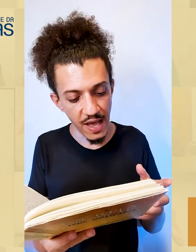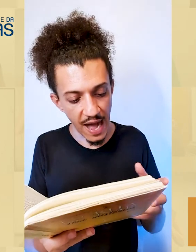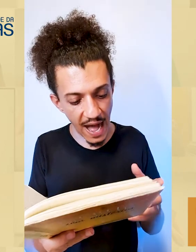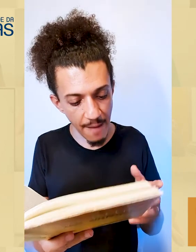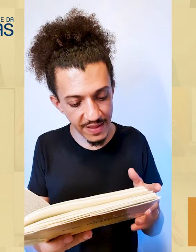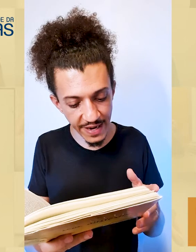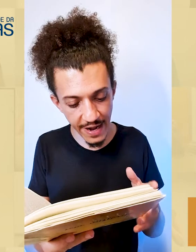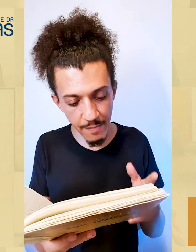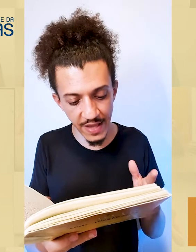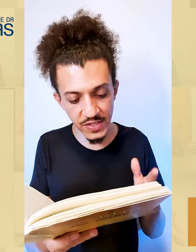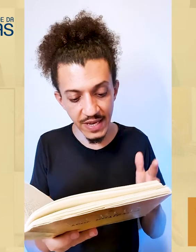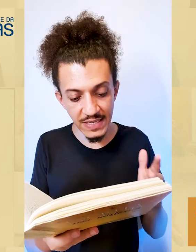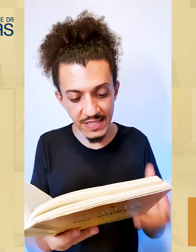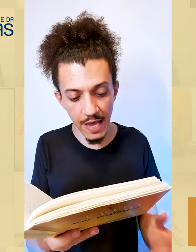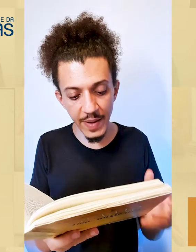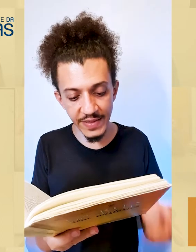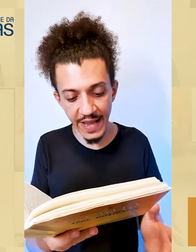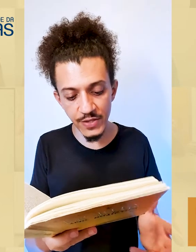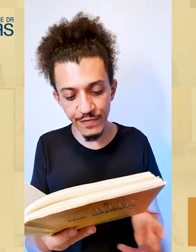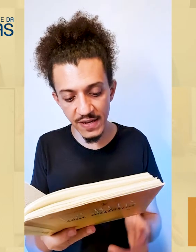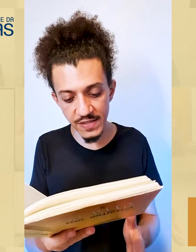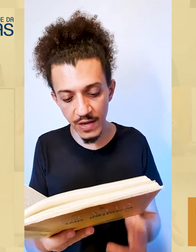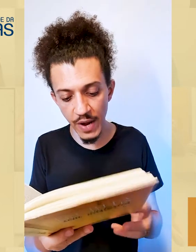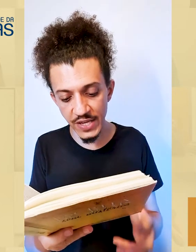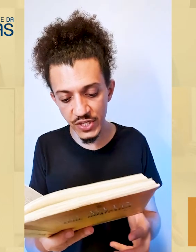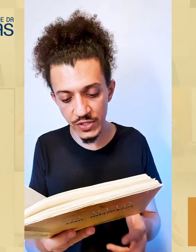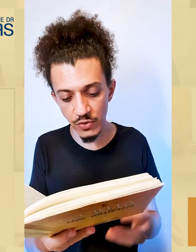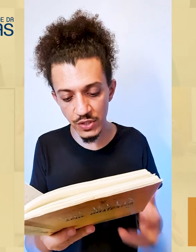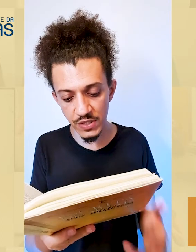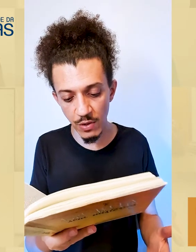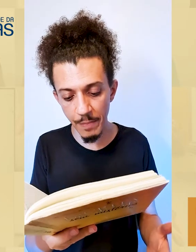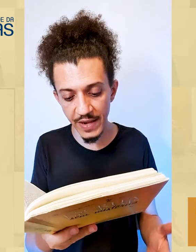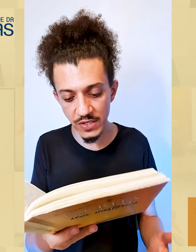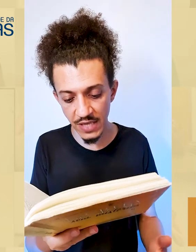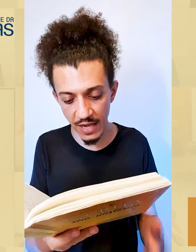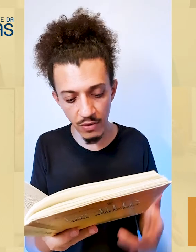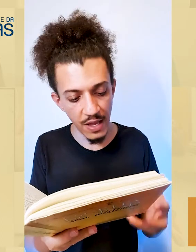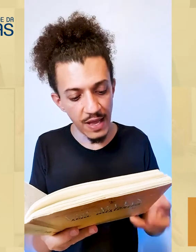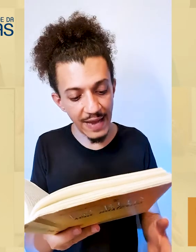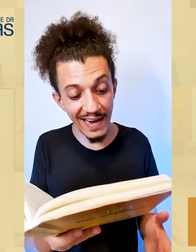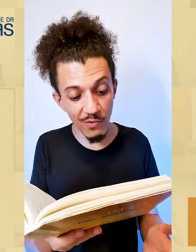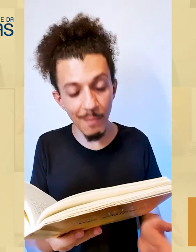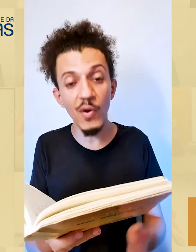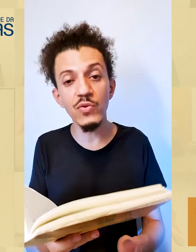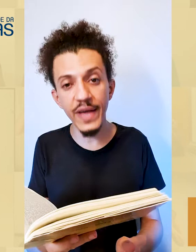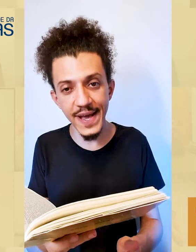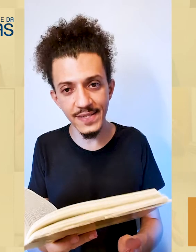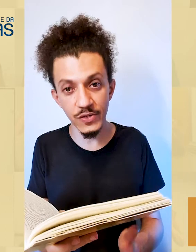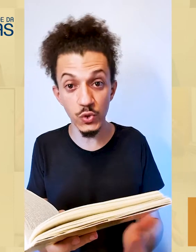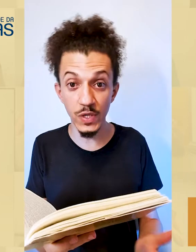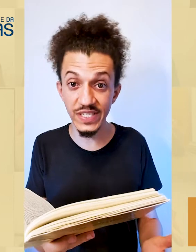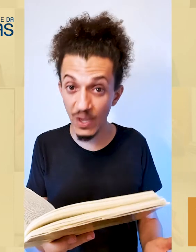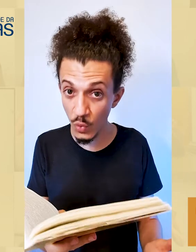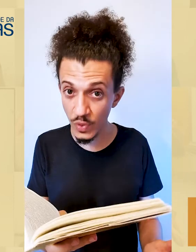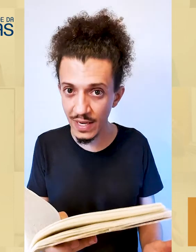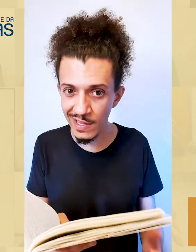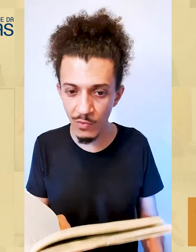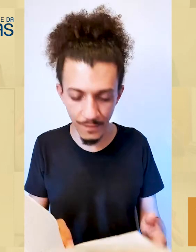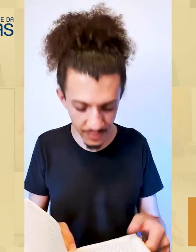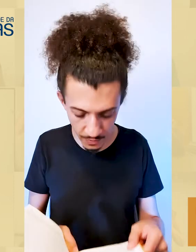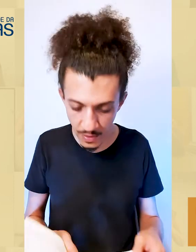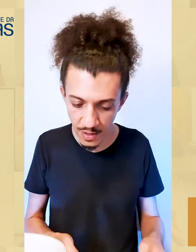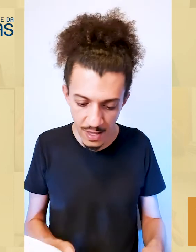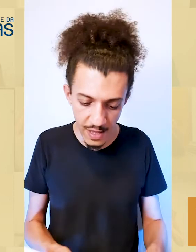pois, arbitrariamente, sempre têm de fazer o registro de seu aprendizado na língua portuguesa, sua segunda